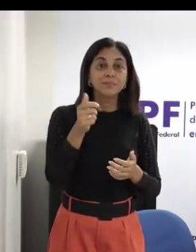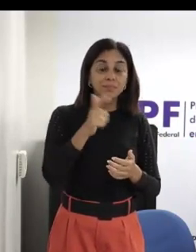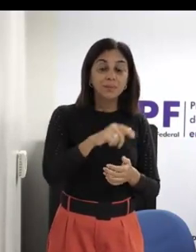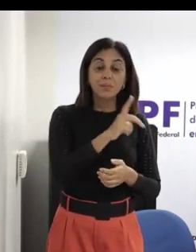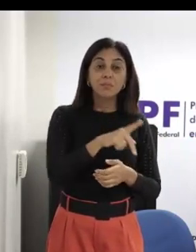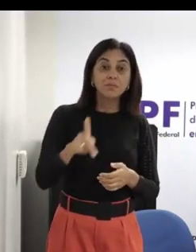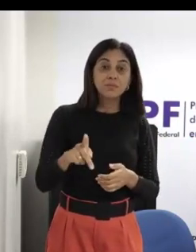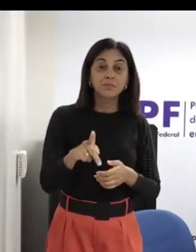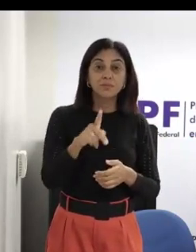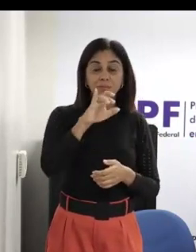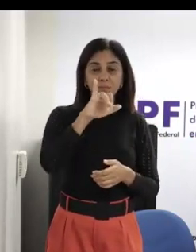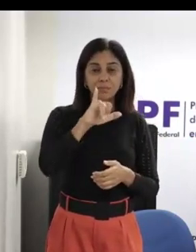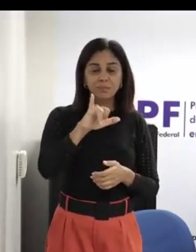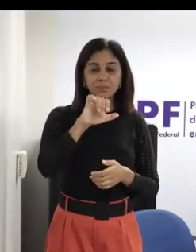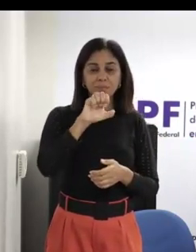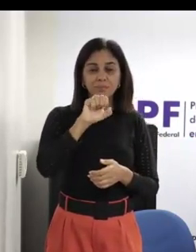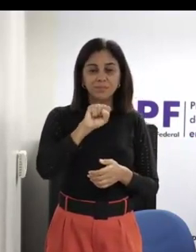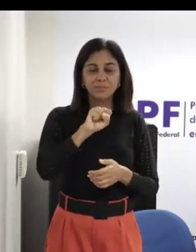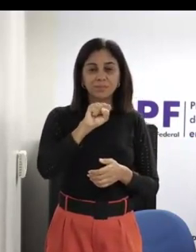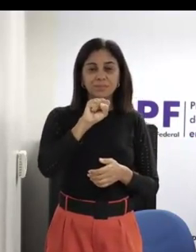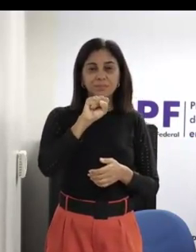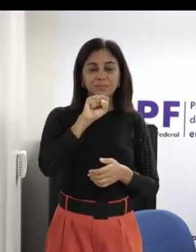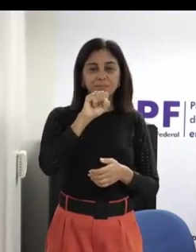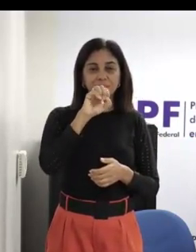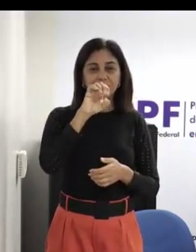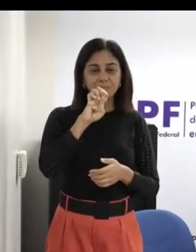eede e c d da ufopa tá ok